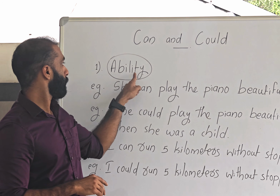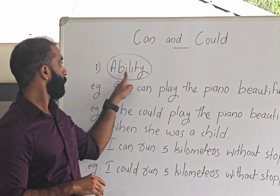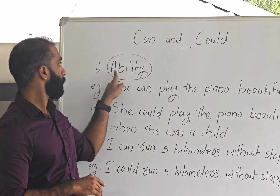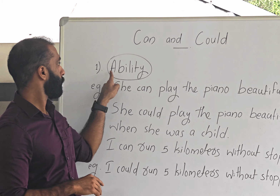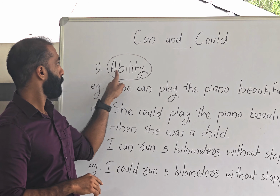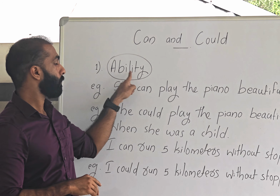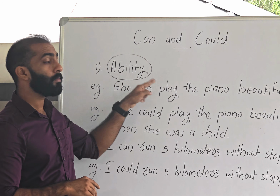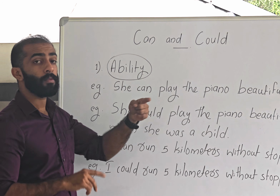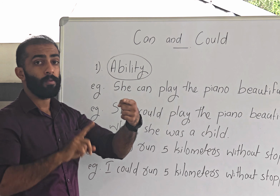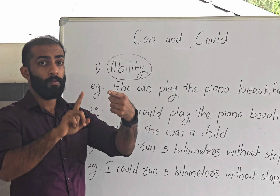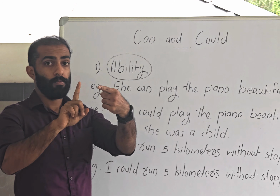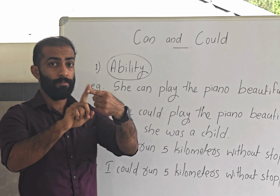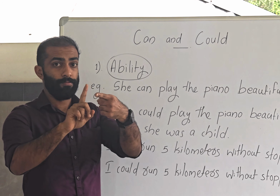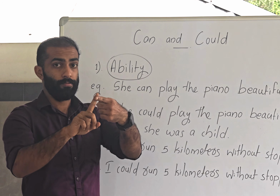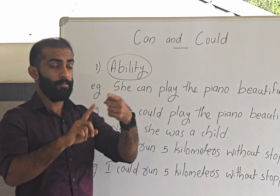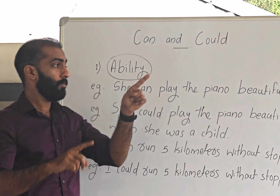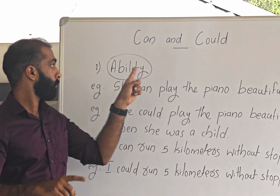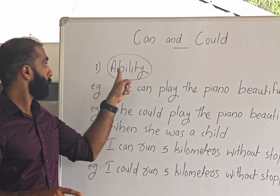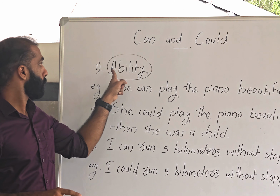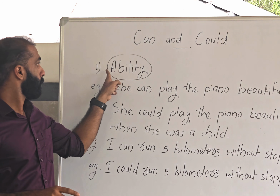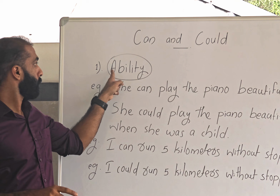ഒന്നാമത്തെ സാഹചര്യം എബിലിറ്റിയാണ്, അതായത് കഴിവ്.